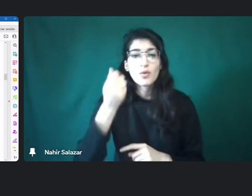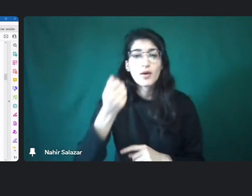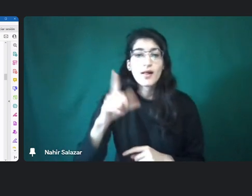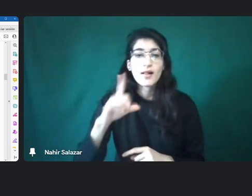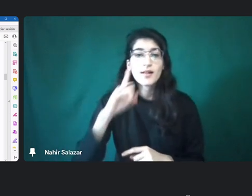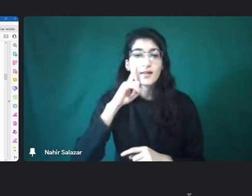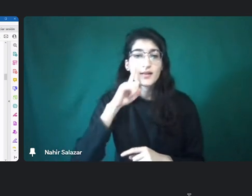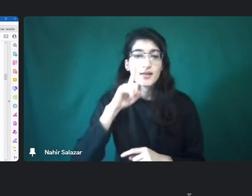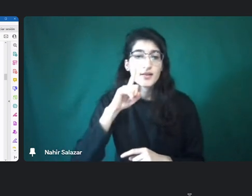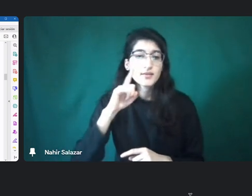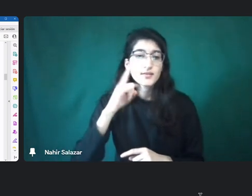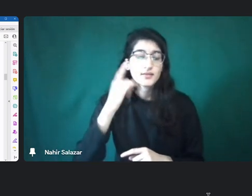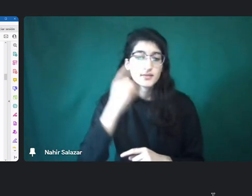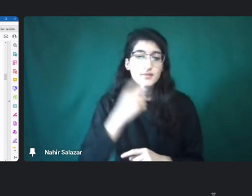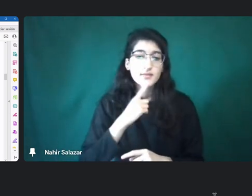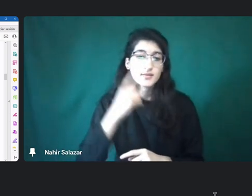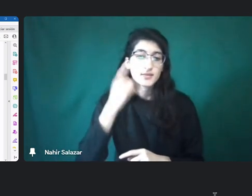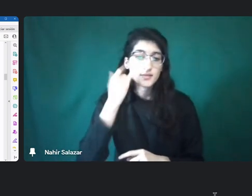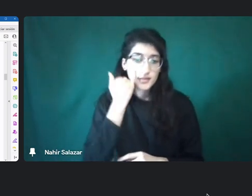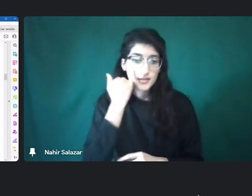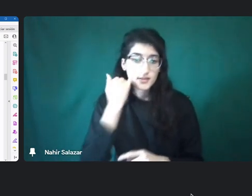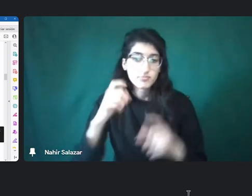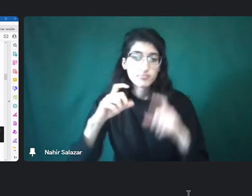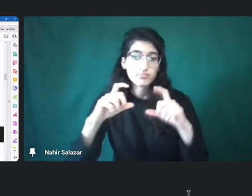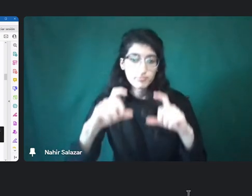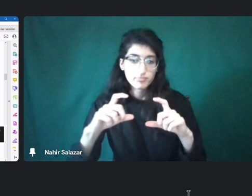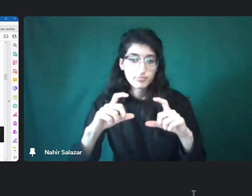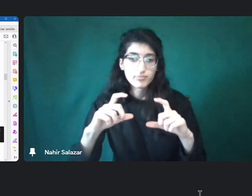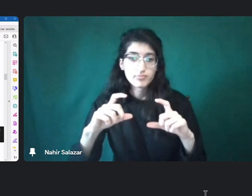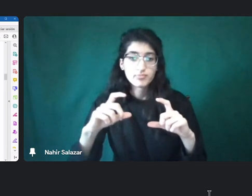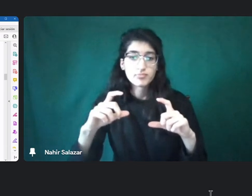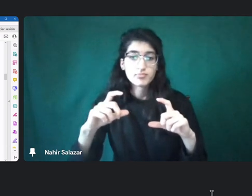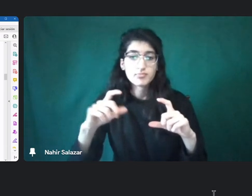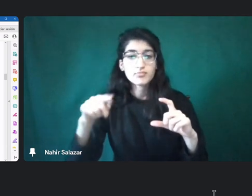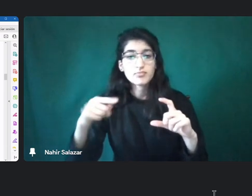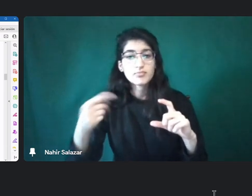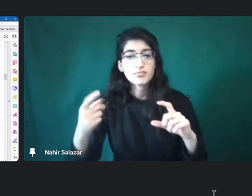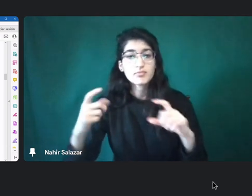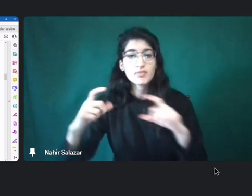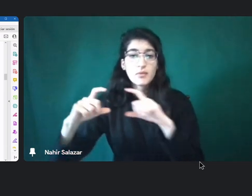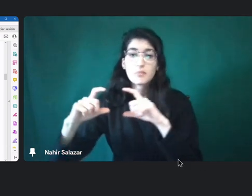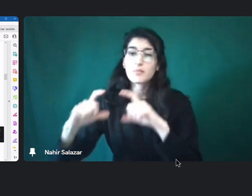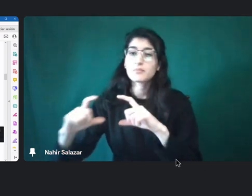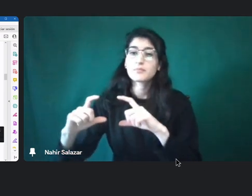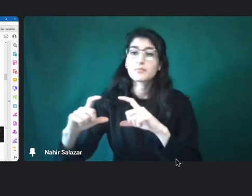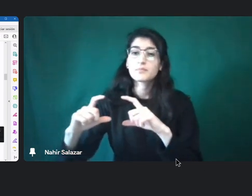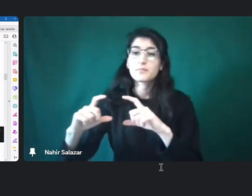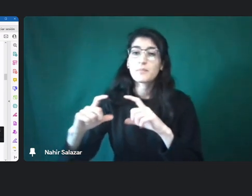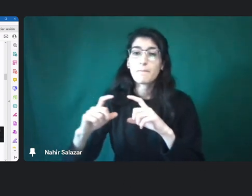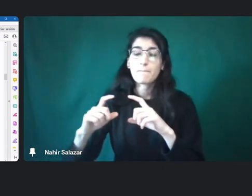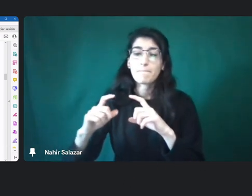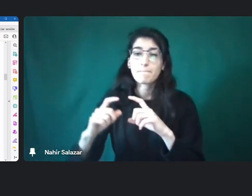Respect. Respect es otro sustantivo, otro bloque.